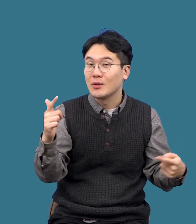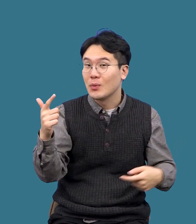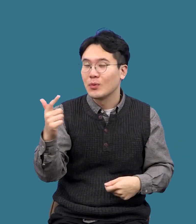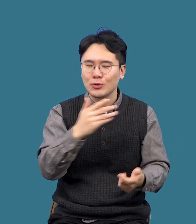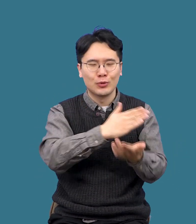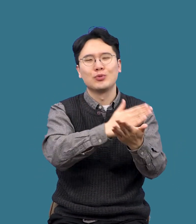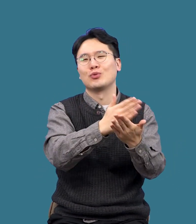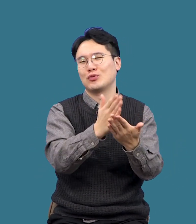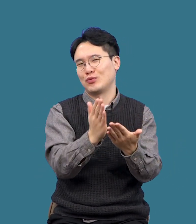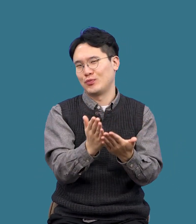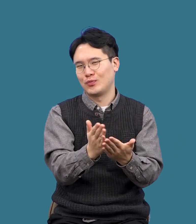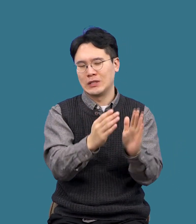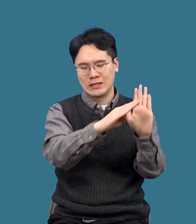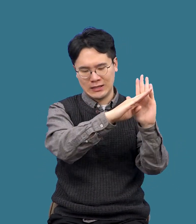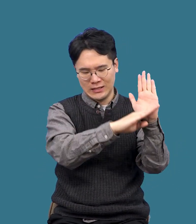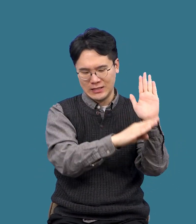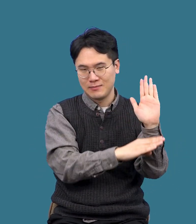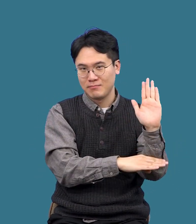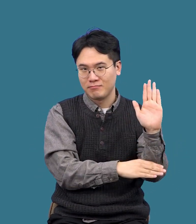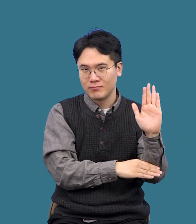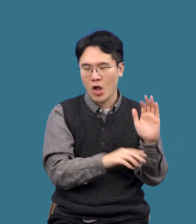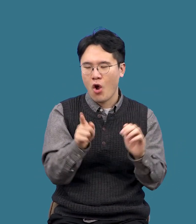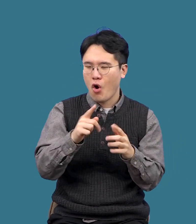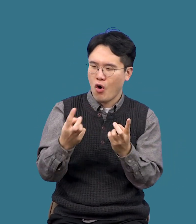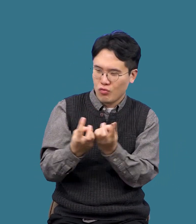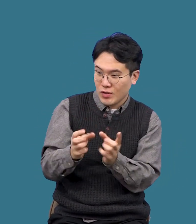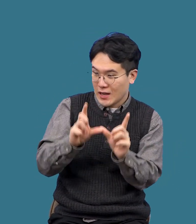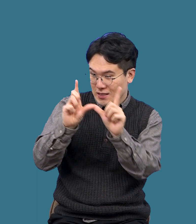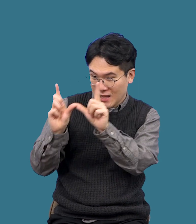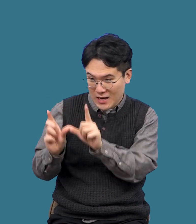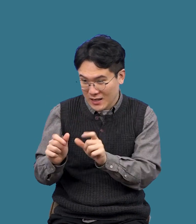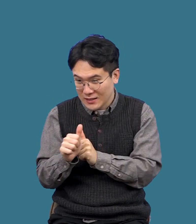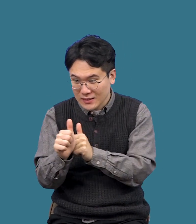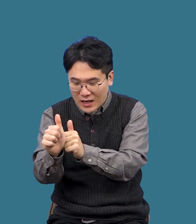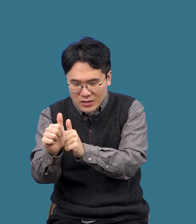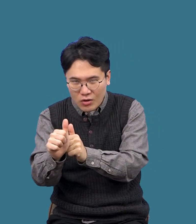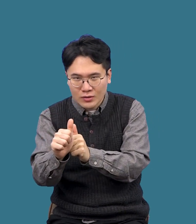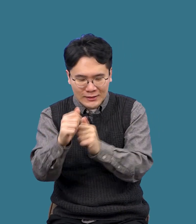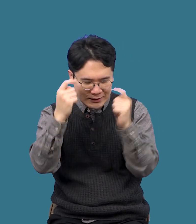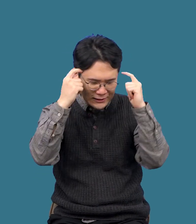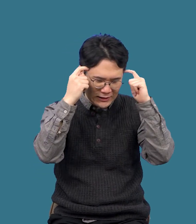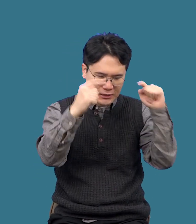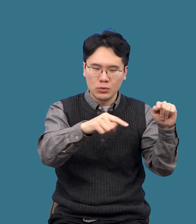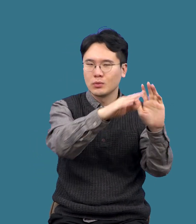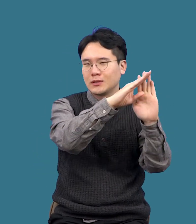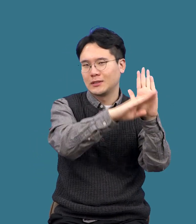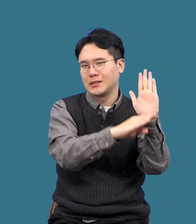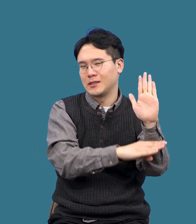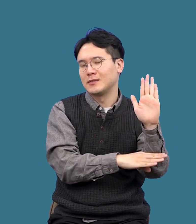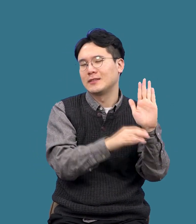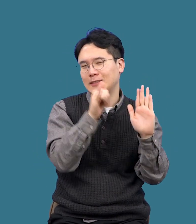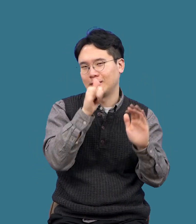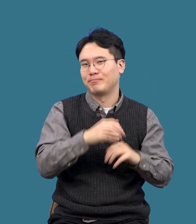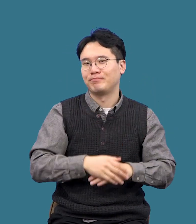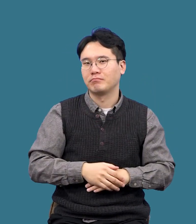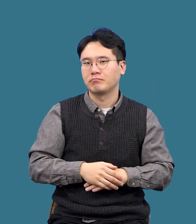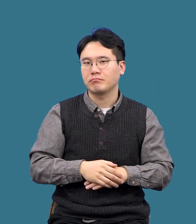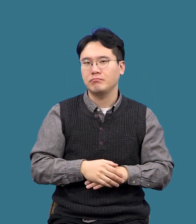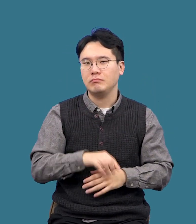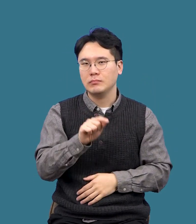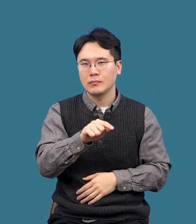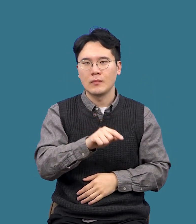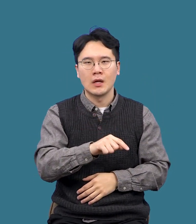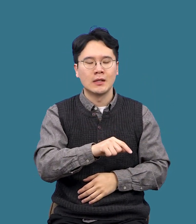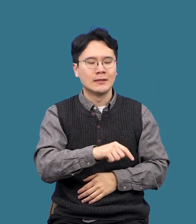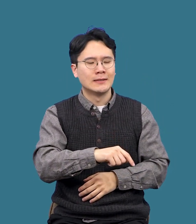인생을 살았느냐에 따라서 지옥에 차등이 있다는 것입니다. 이 단테의 신곡에 보면 지옥의 맨 바닥